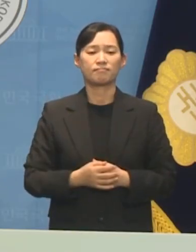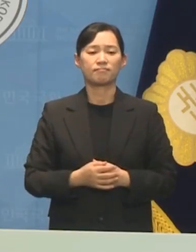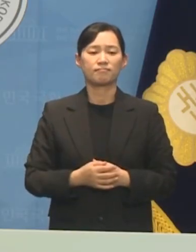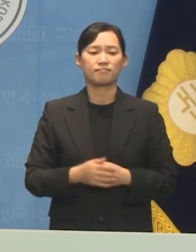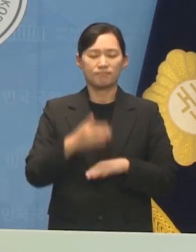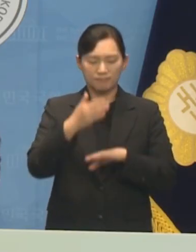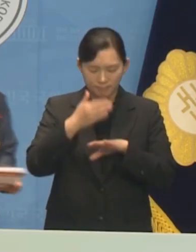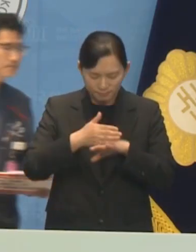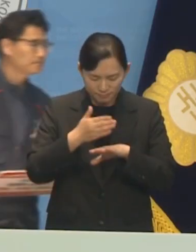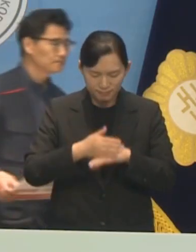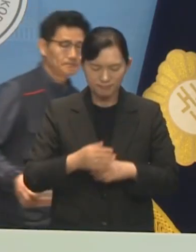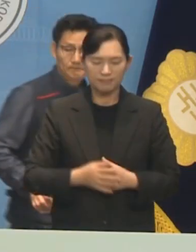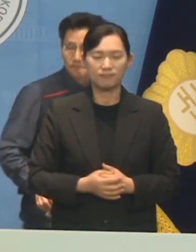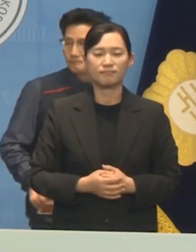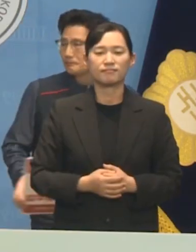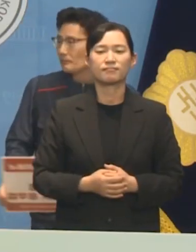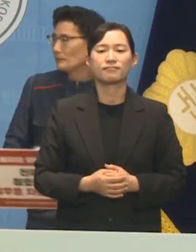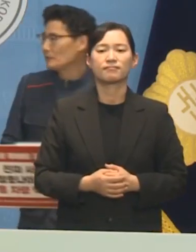고맙습니다.